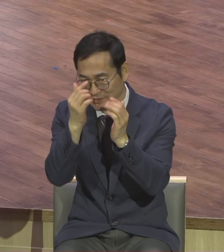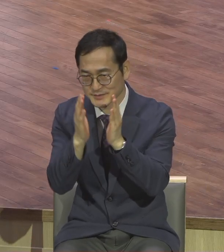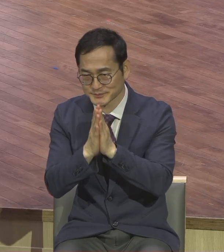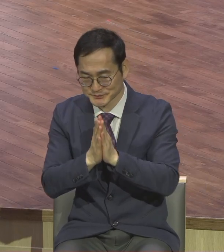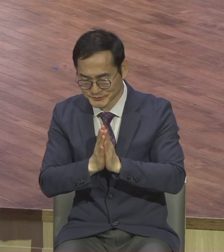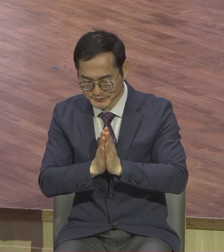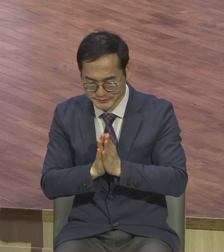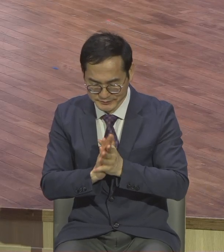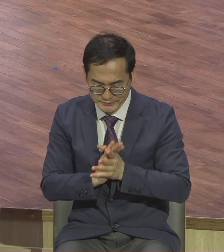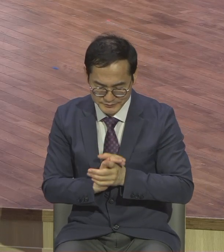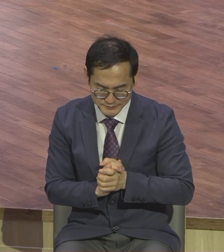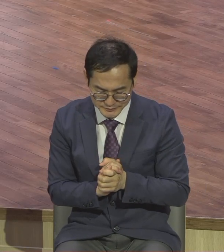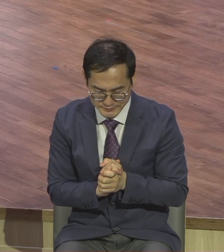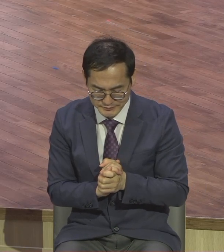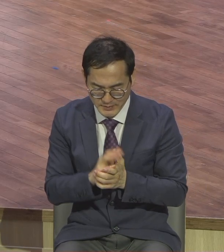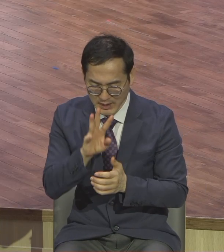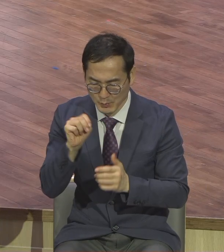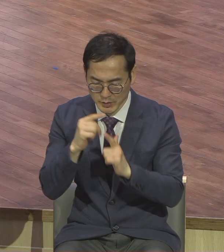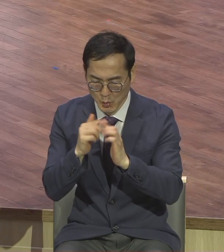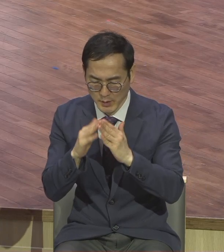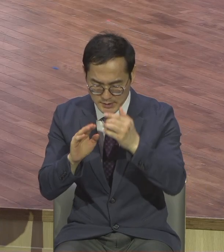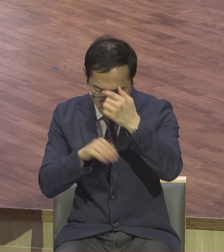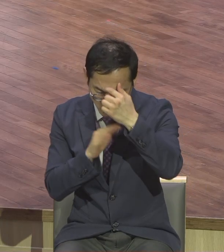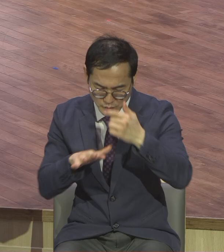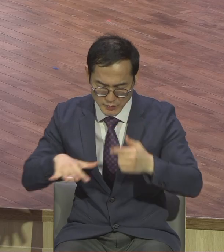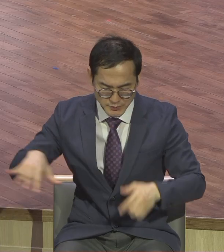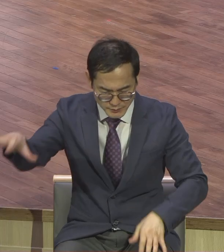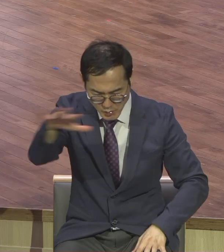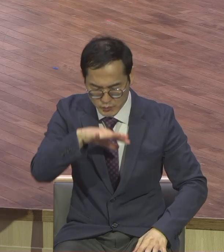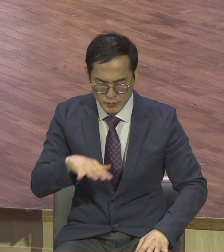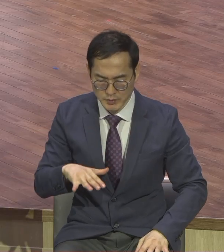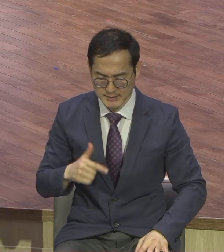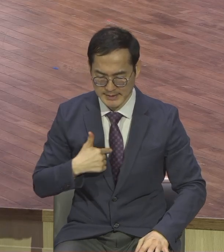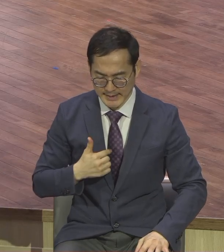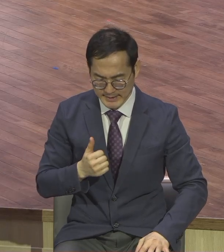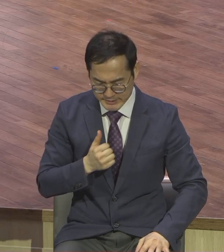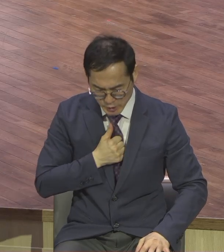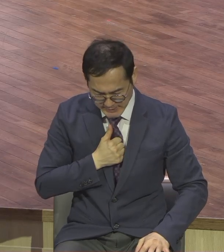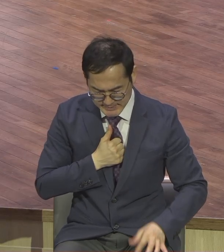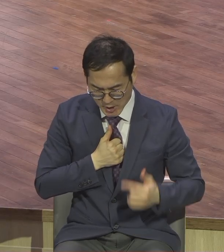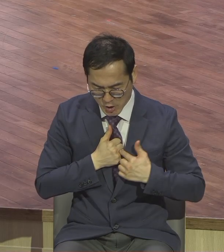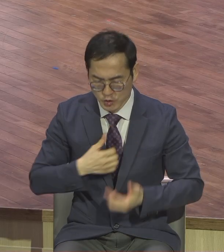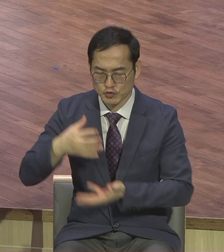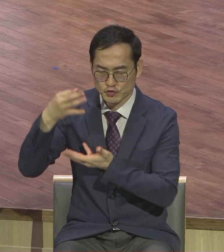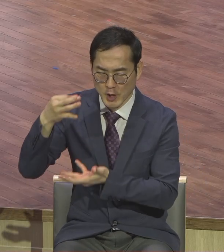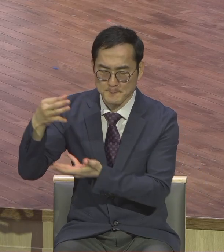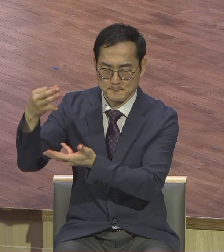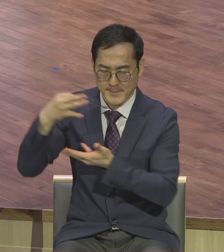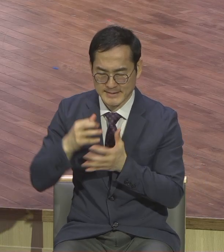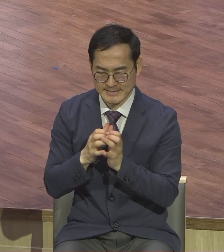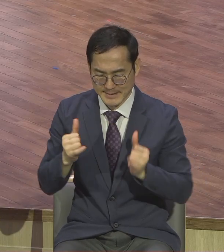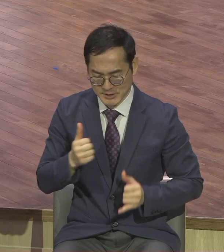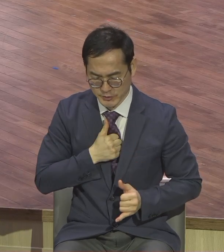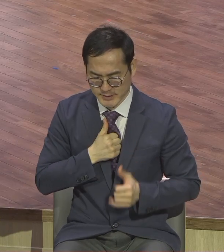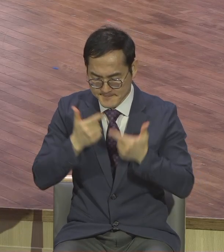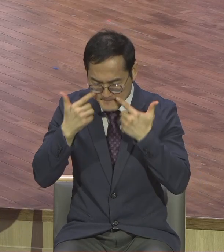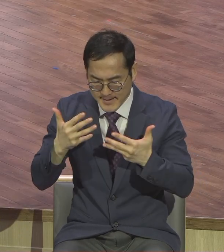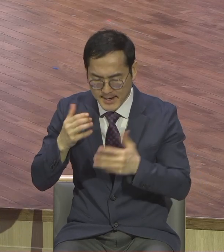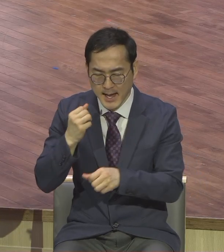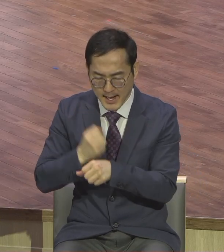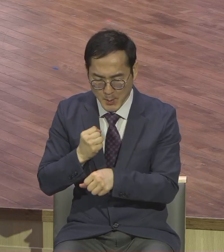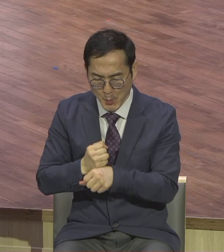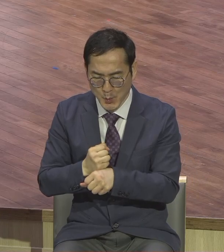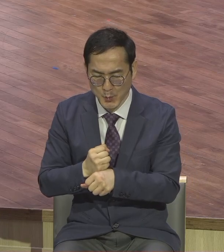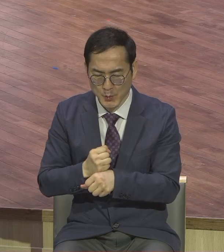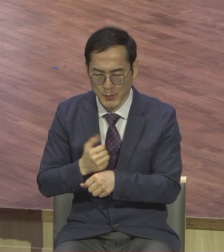하나님, 우리 영계 모든 성도들 나의 정체성이 유업을 이을 자라는 정체성을 확실히 하고 변화된